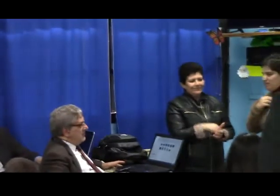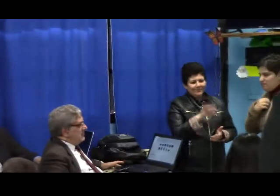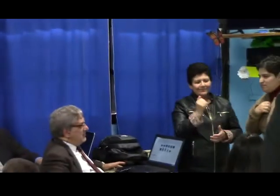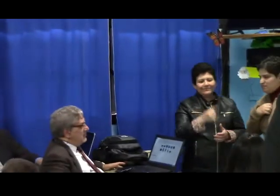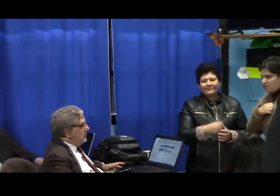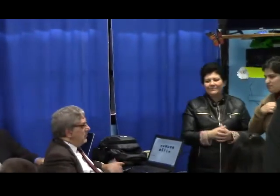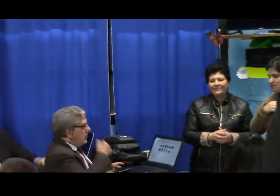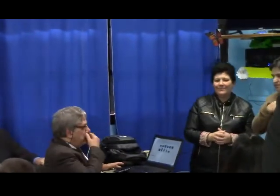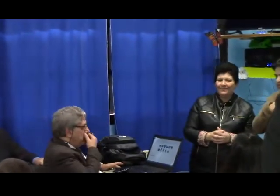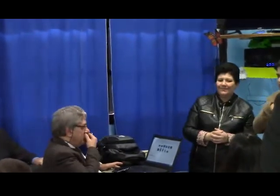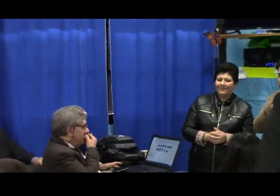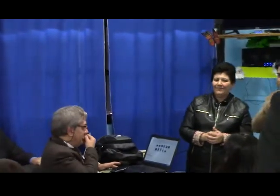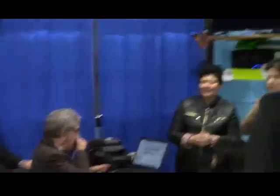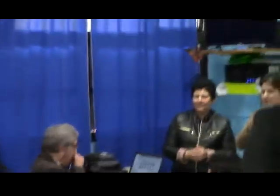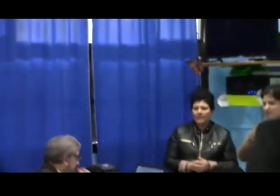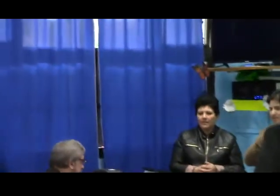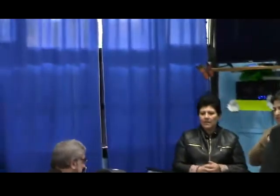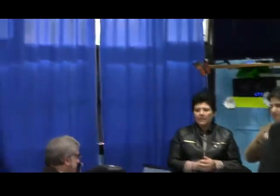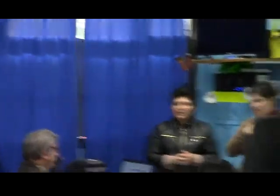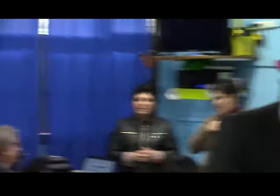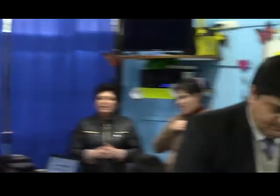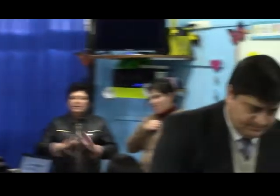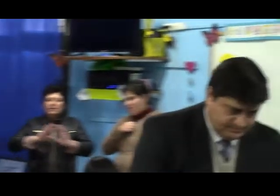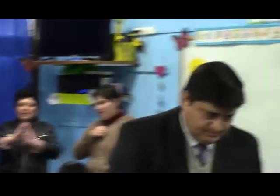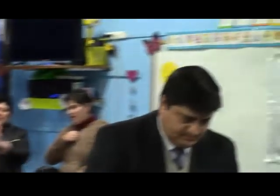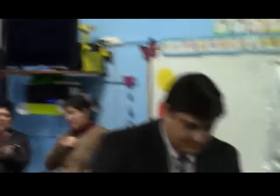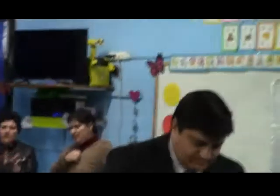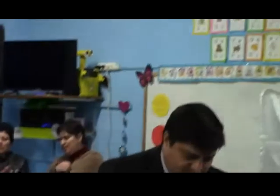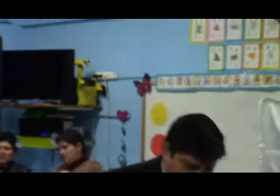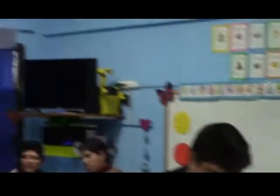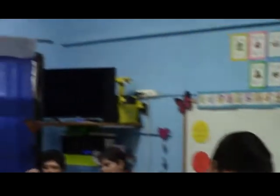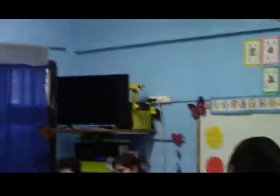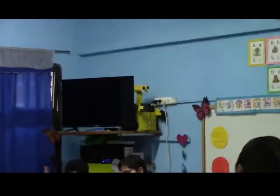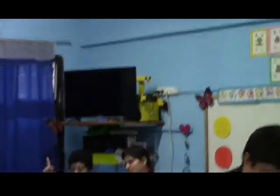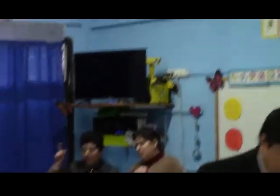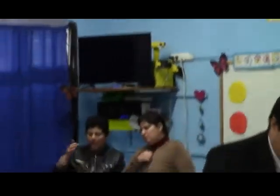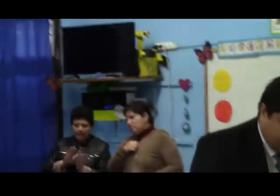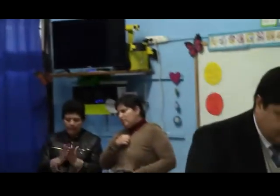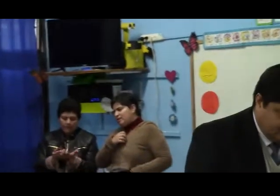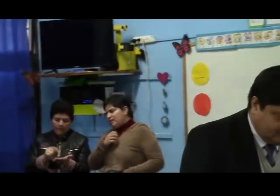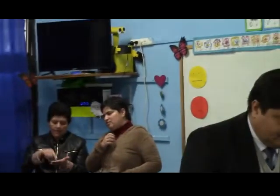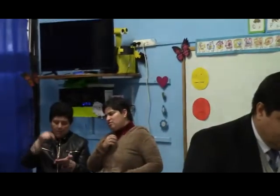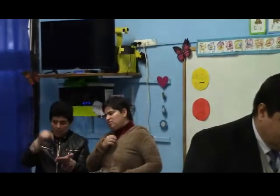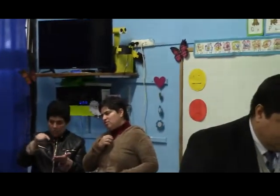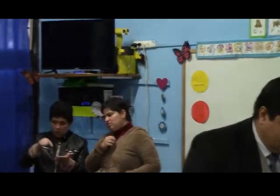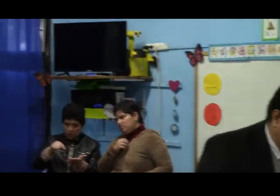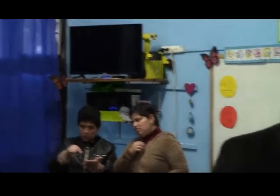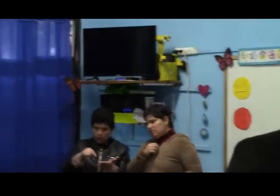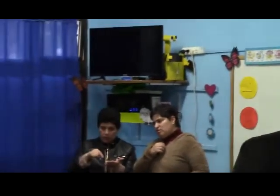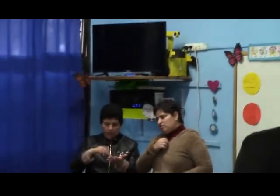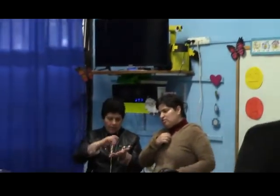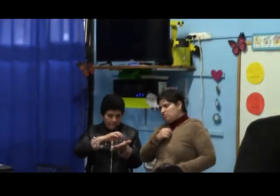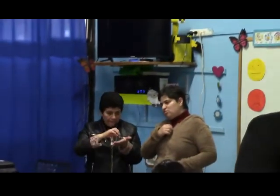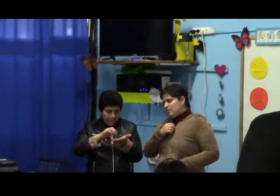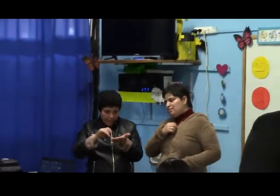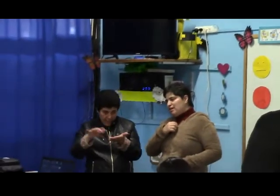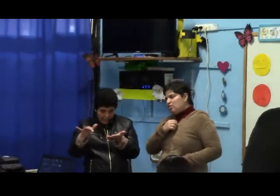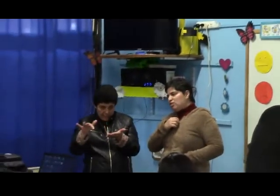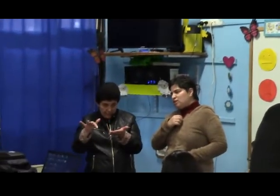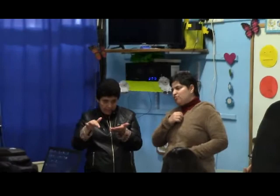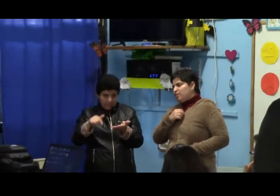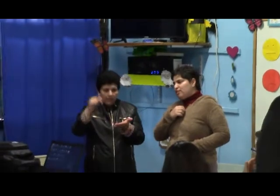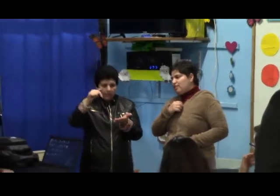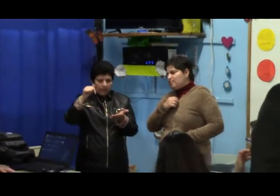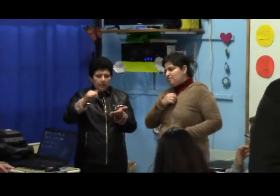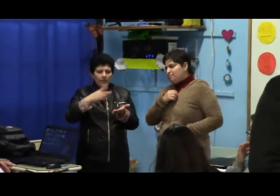sea, bueno. La Biblia en braille, por lo menos la versión Dios habla